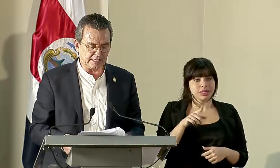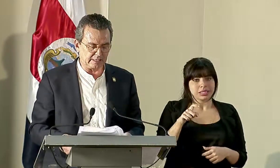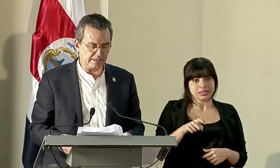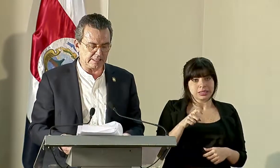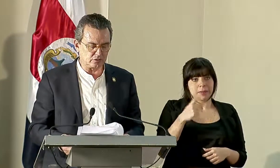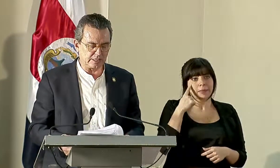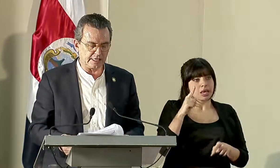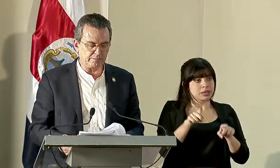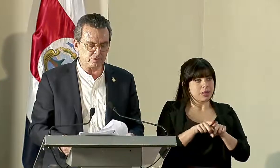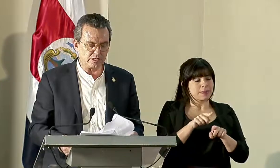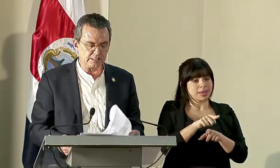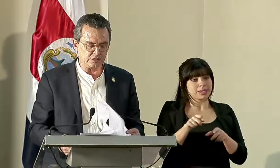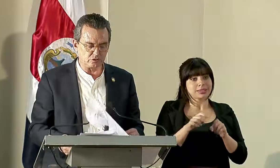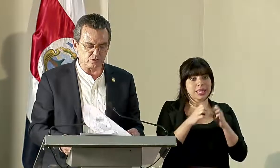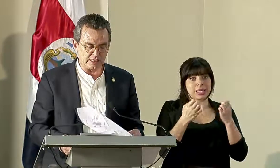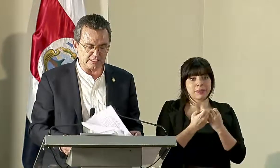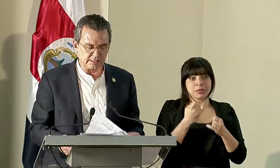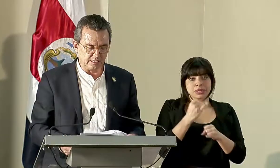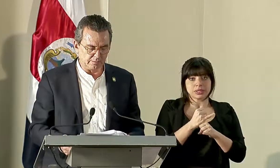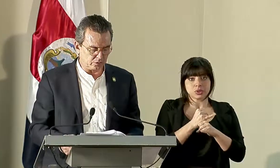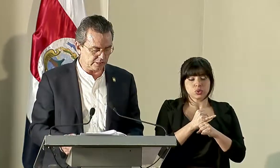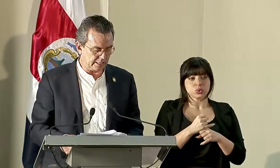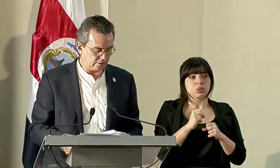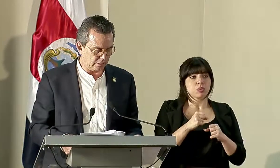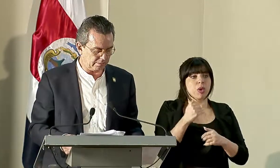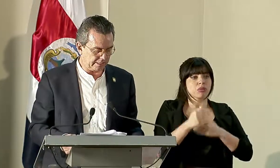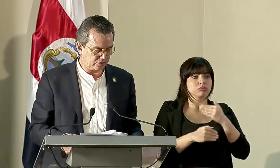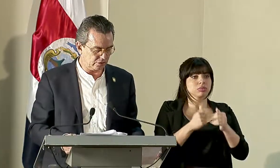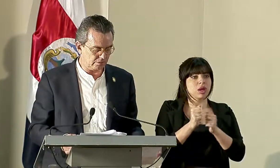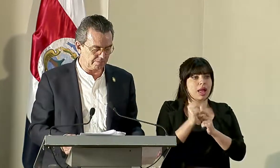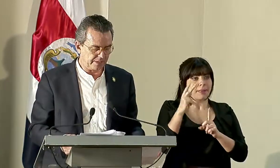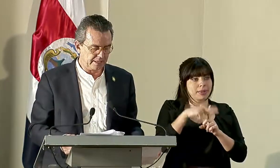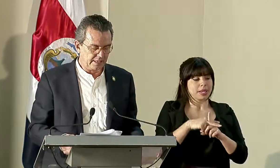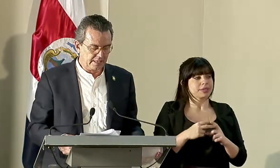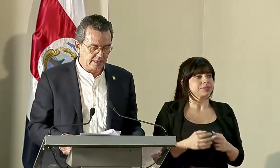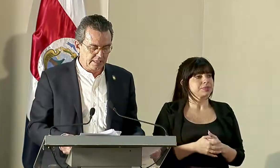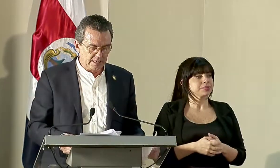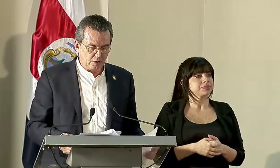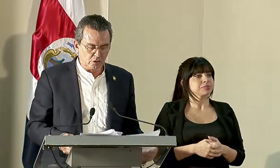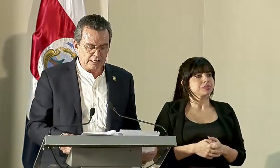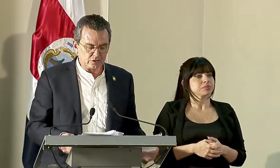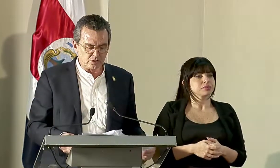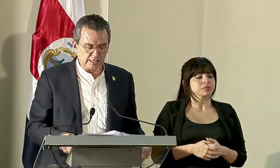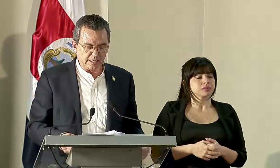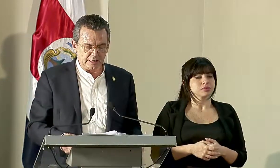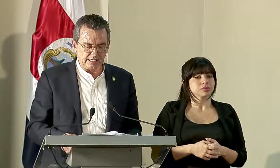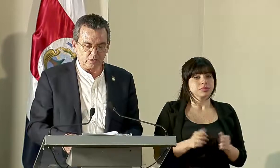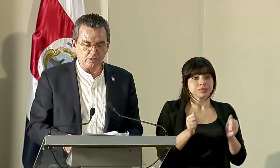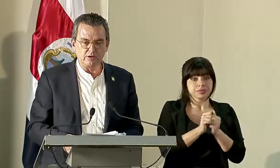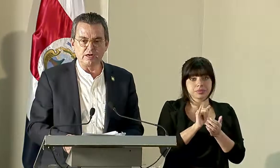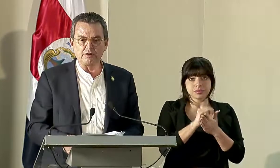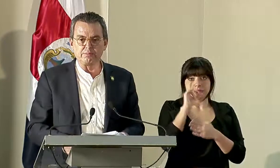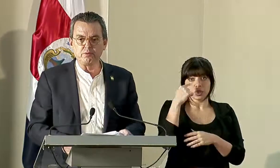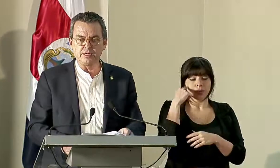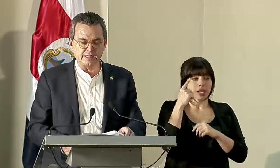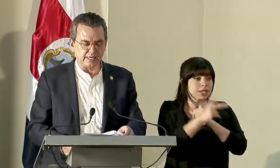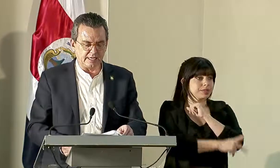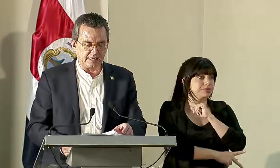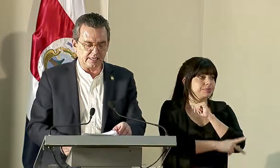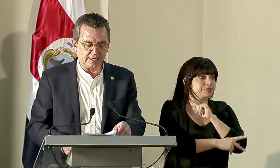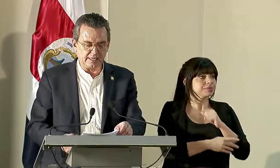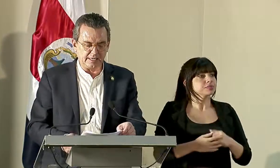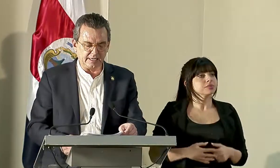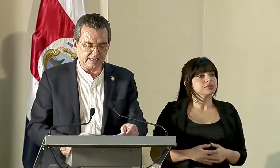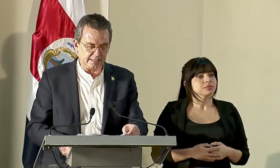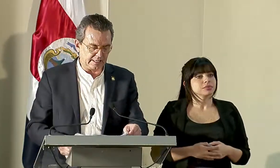necesario para que también esos equipos institucionales procedan con la aplicación. Con esto, el Gobierno de la República